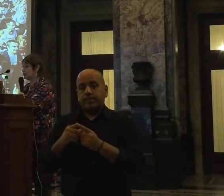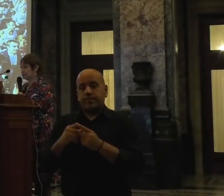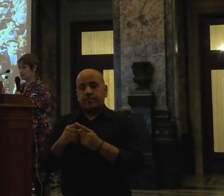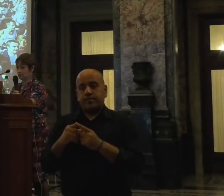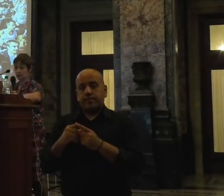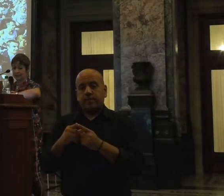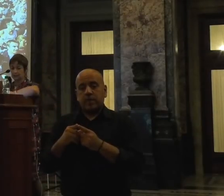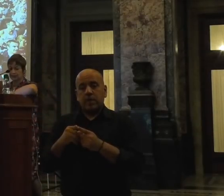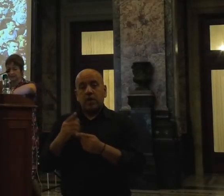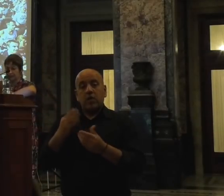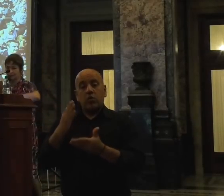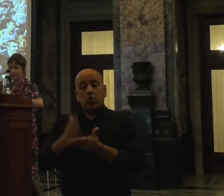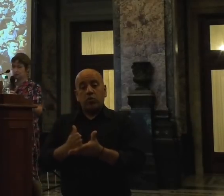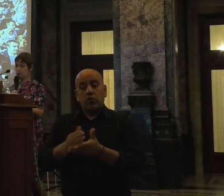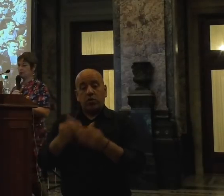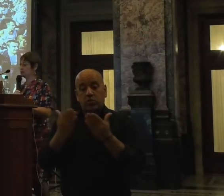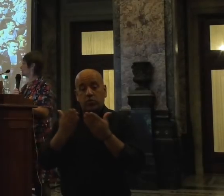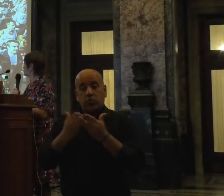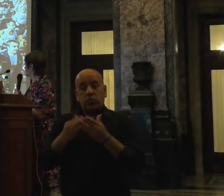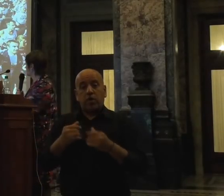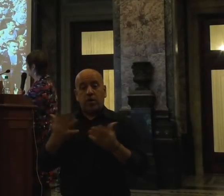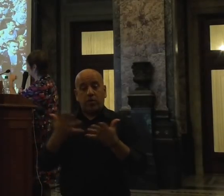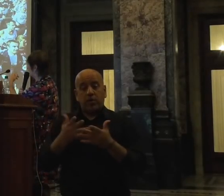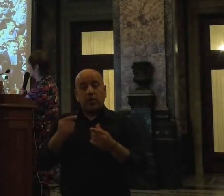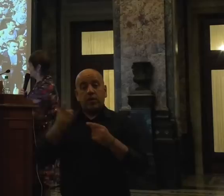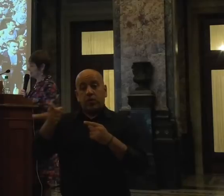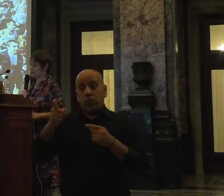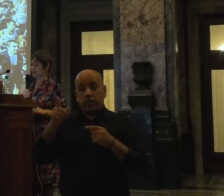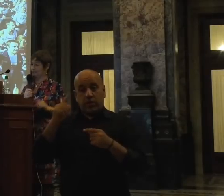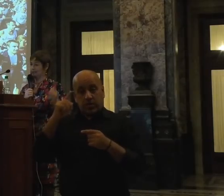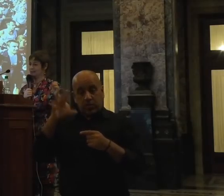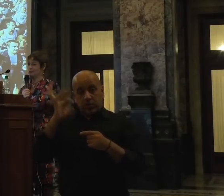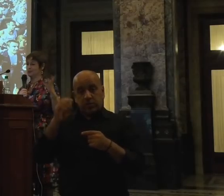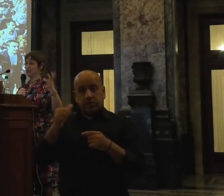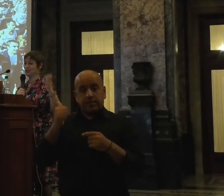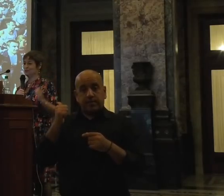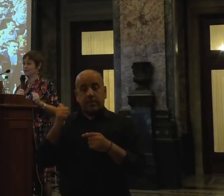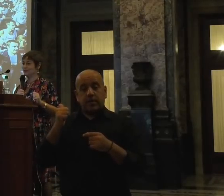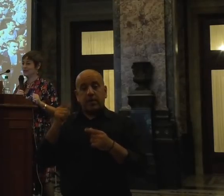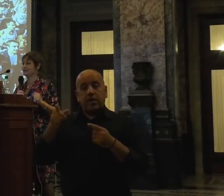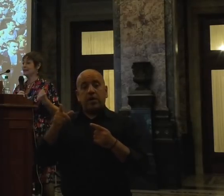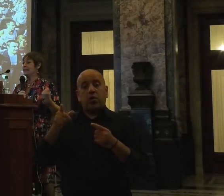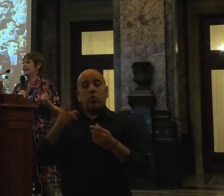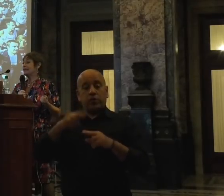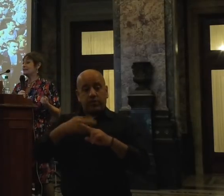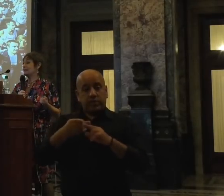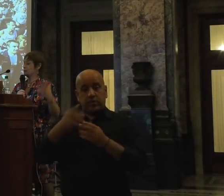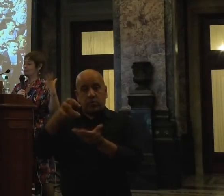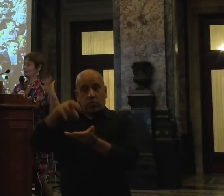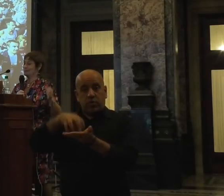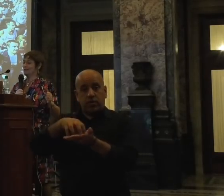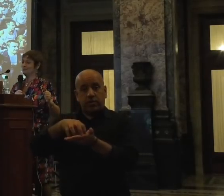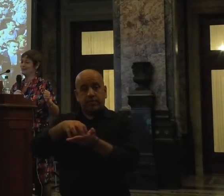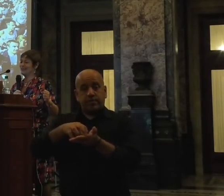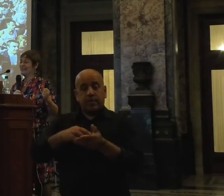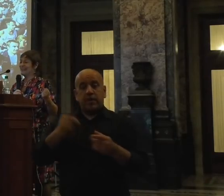el último estudio que les voy a decir nada más en dos minutos, les voy a recordar, aquí estamos en el Verrazano Bridge, una vez más, en el